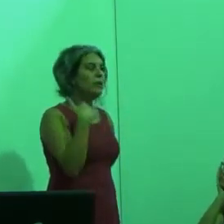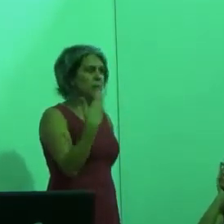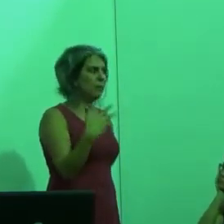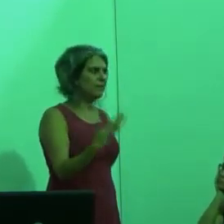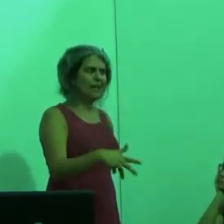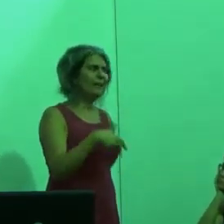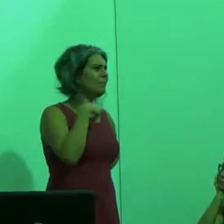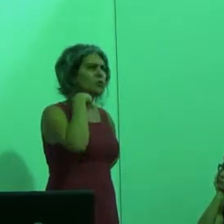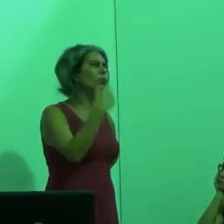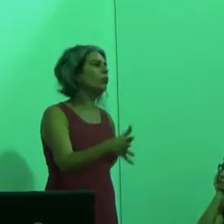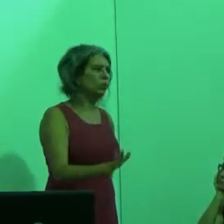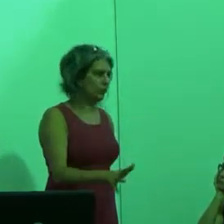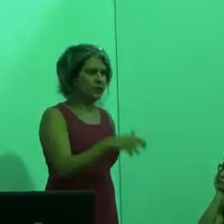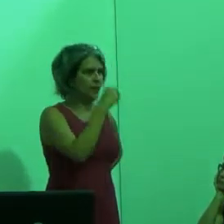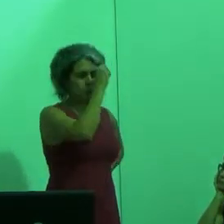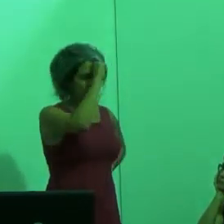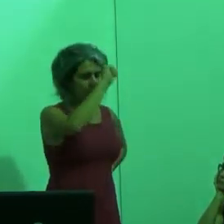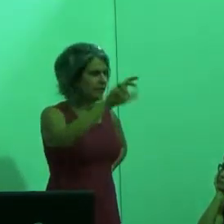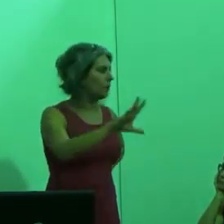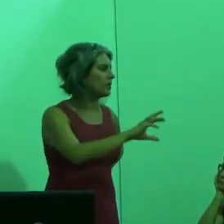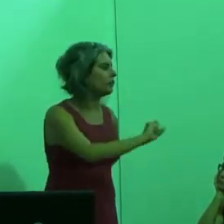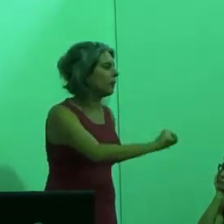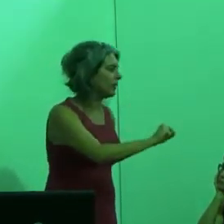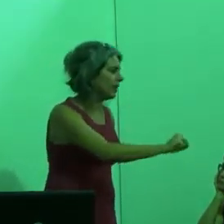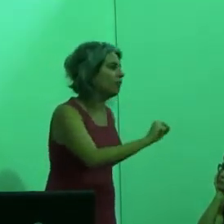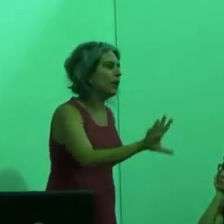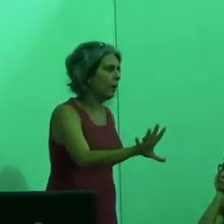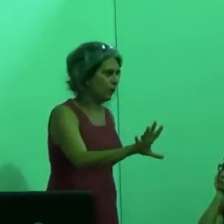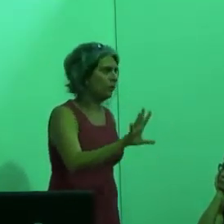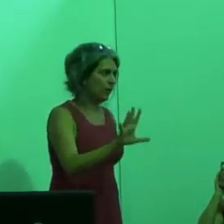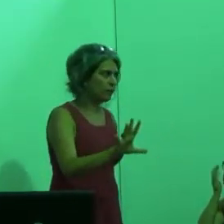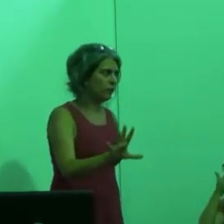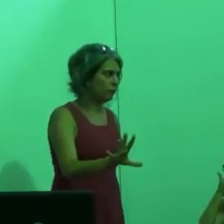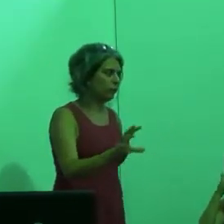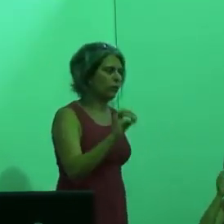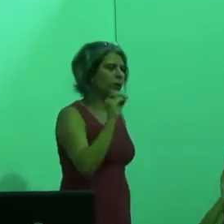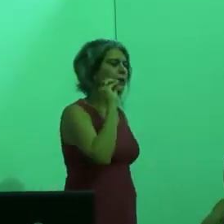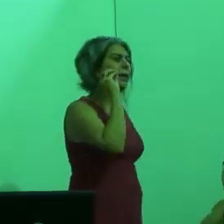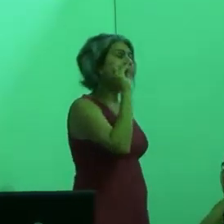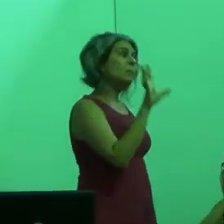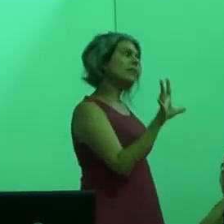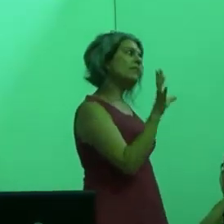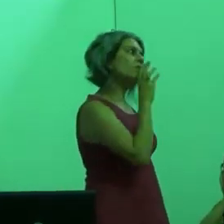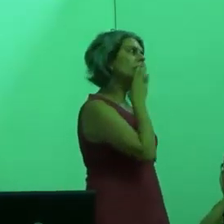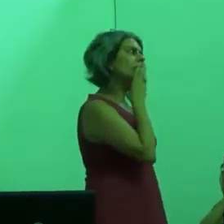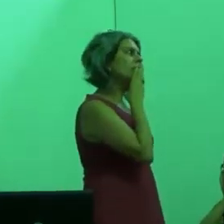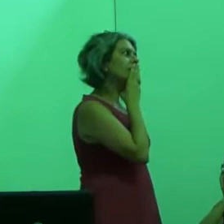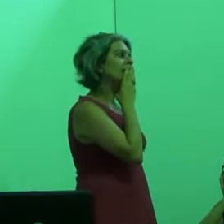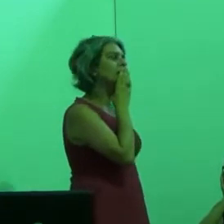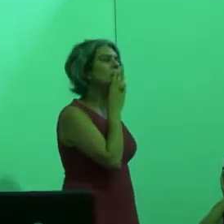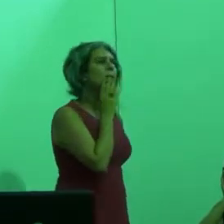para pensar escultura, por exemplo. Se quiser pensar uma coisa que não tem material verbal, acho que funciona. Mas a história toda, me